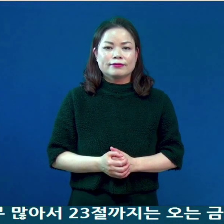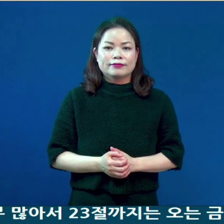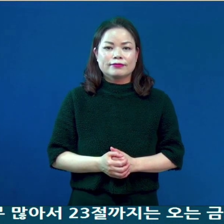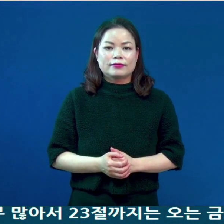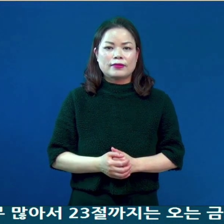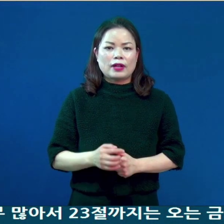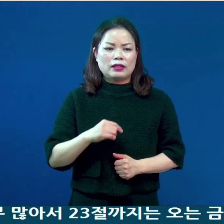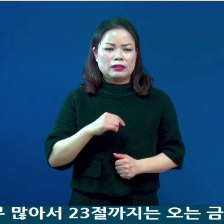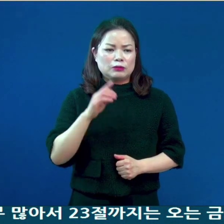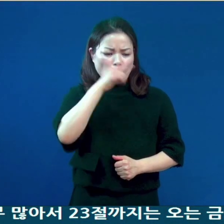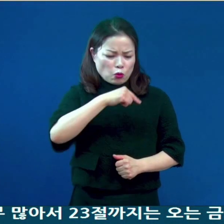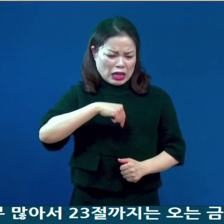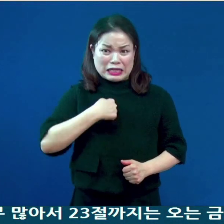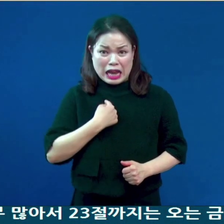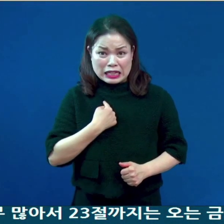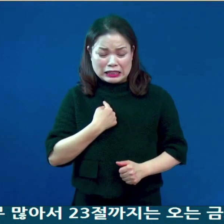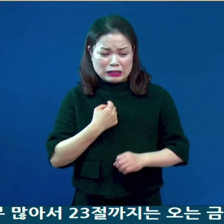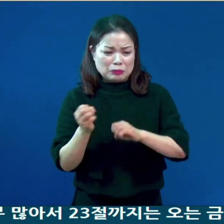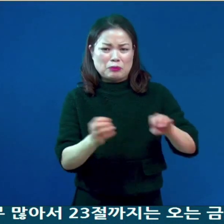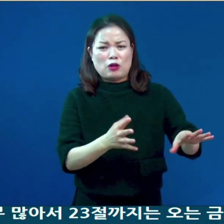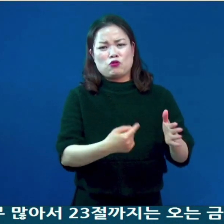자기 못된 자아를 죽어가려면 먼저